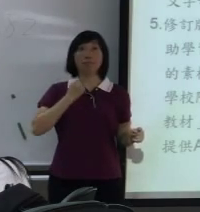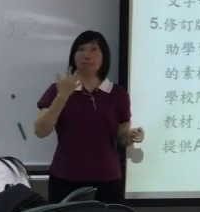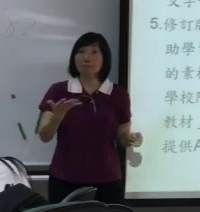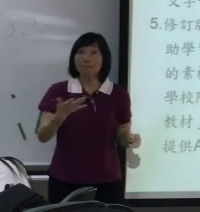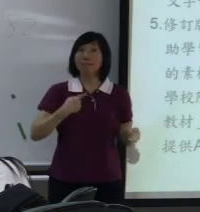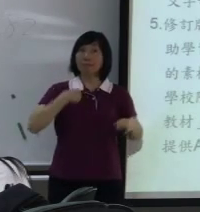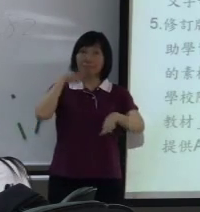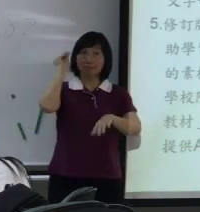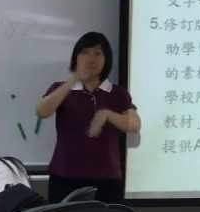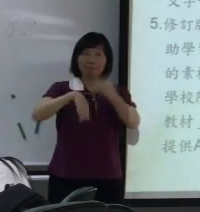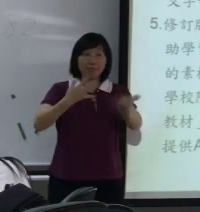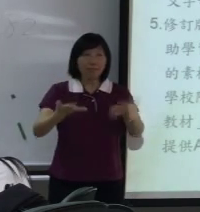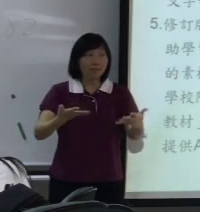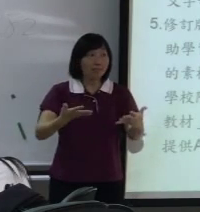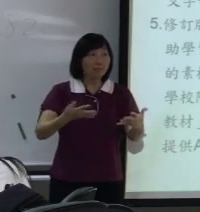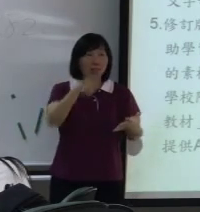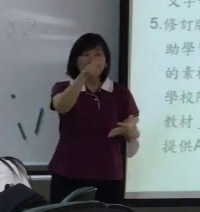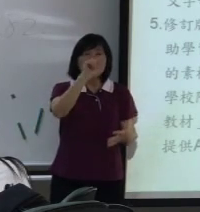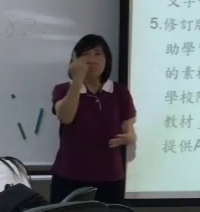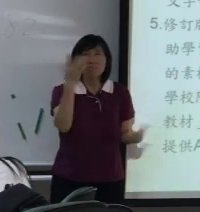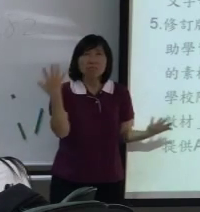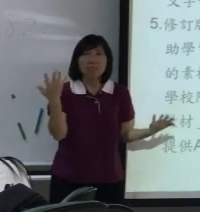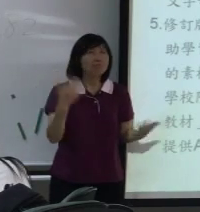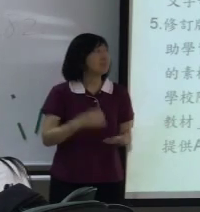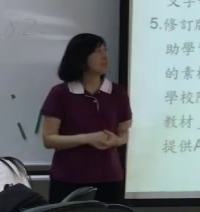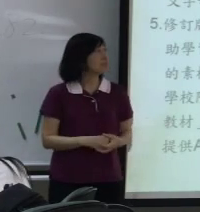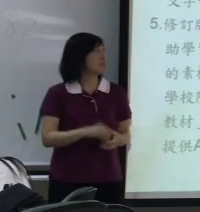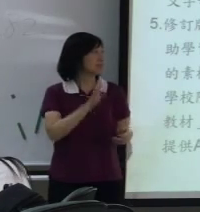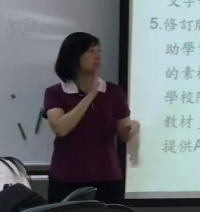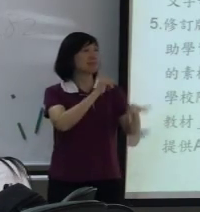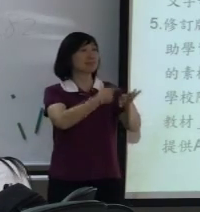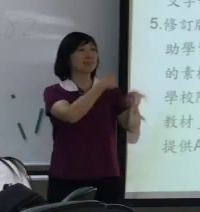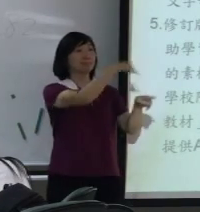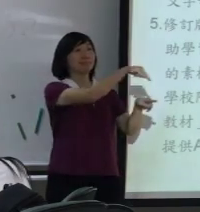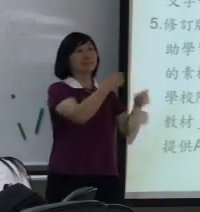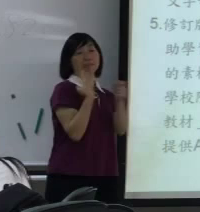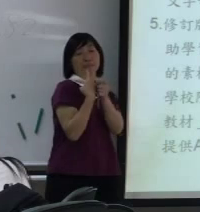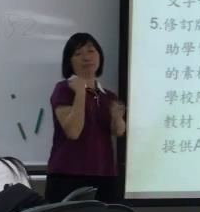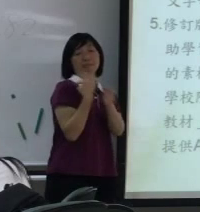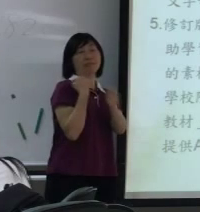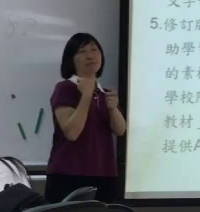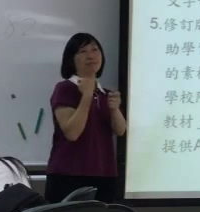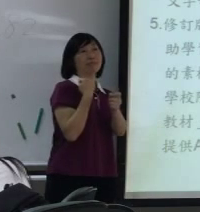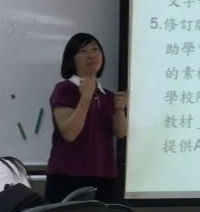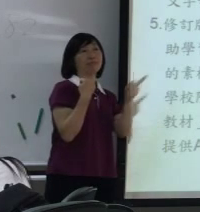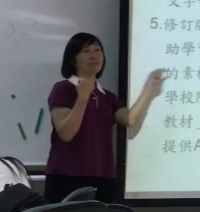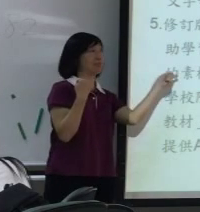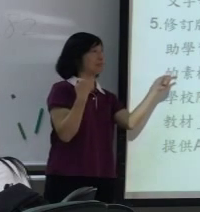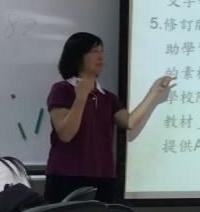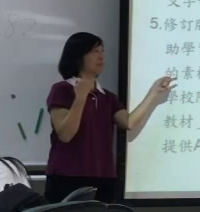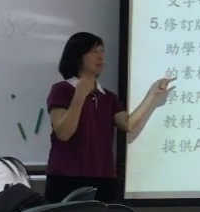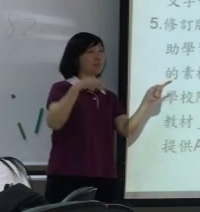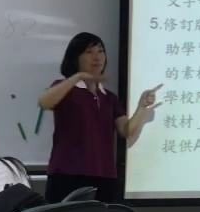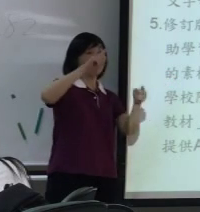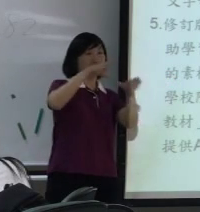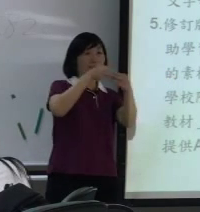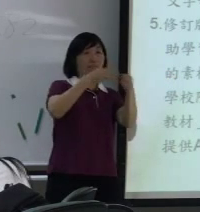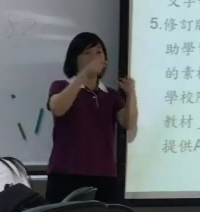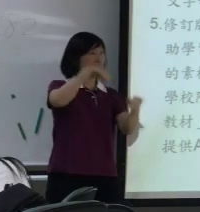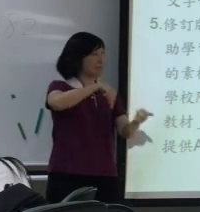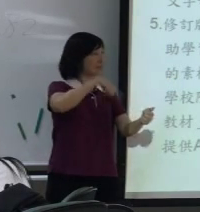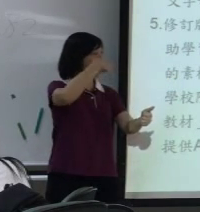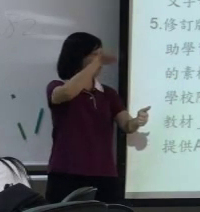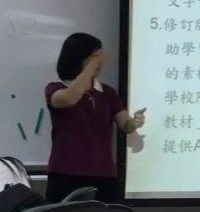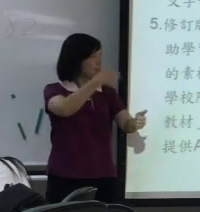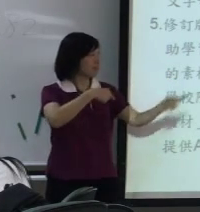会？从哪里来？就是从我们前几年发展出来的初阶手语教材跟